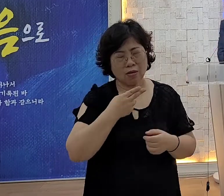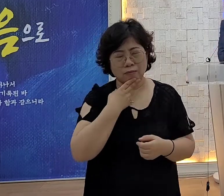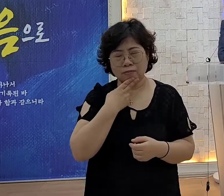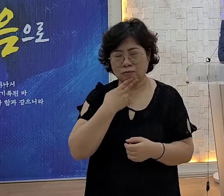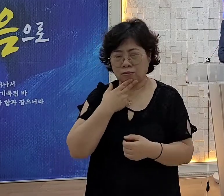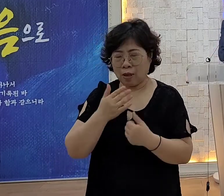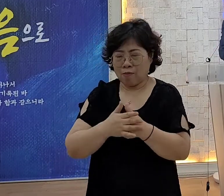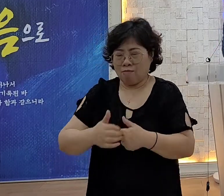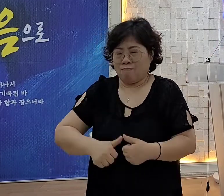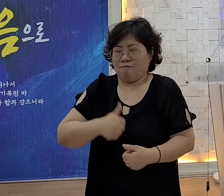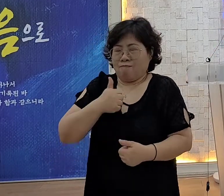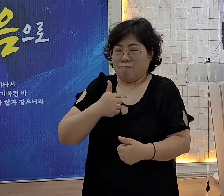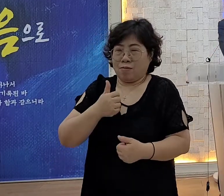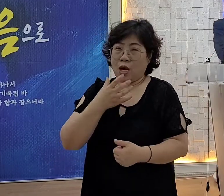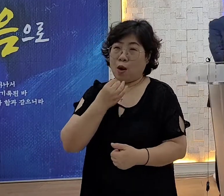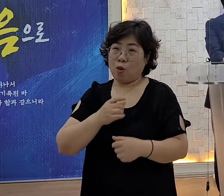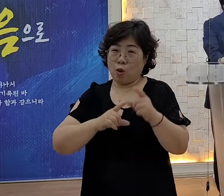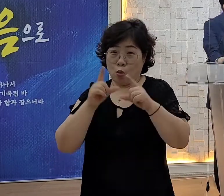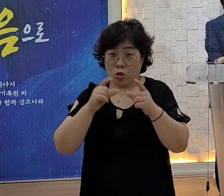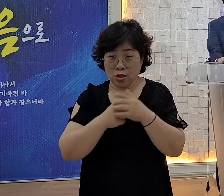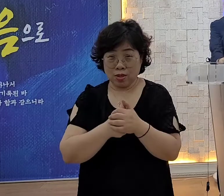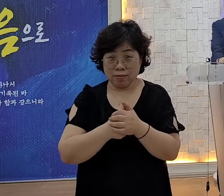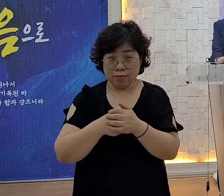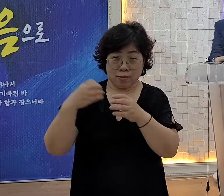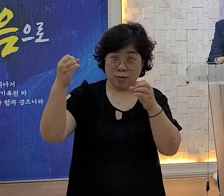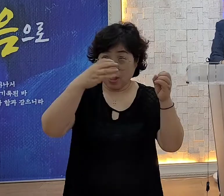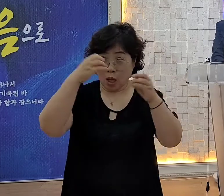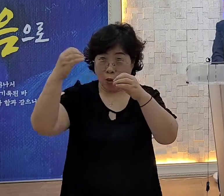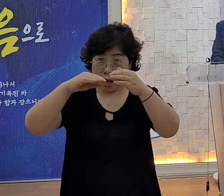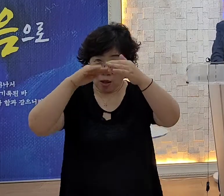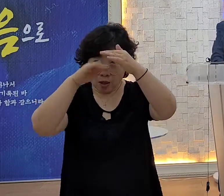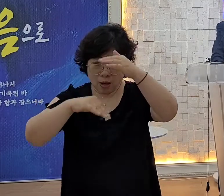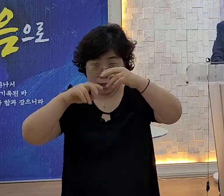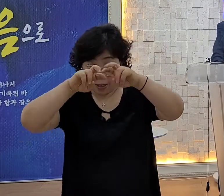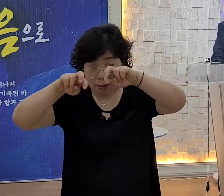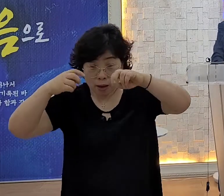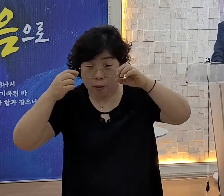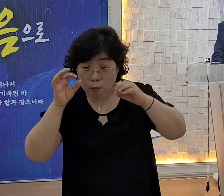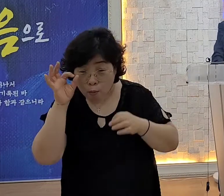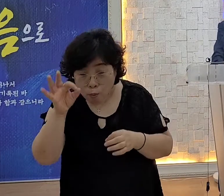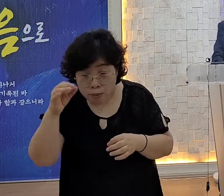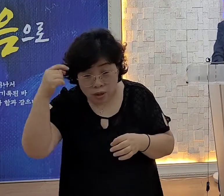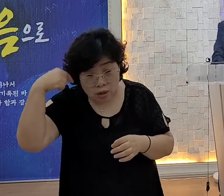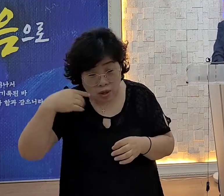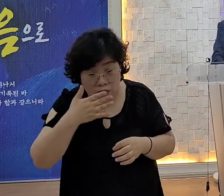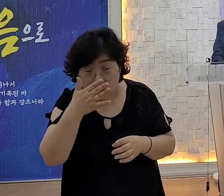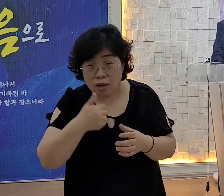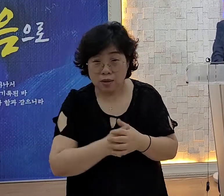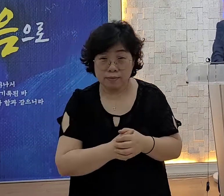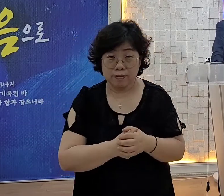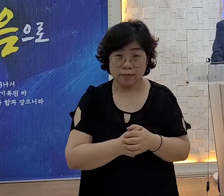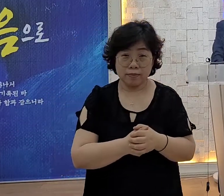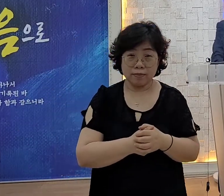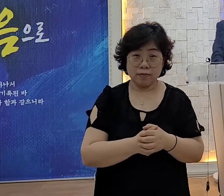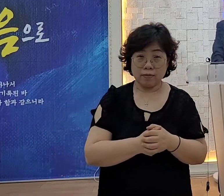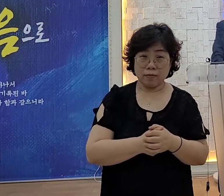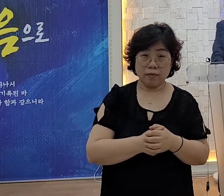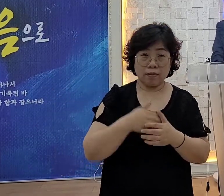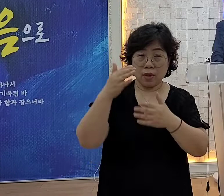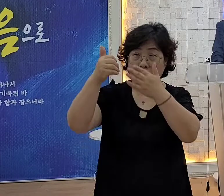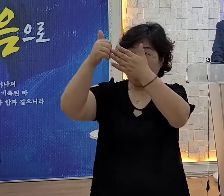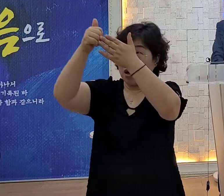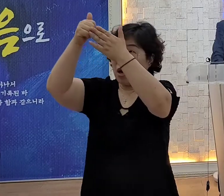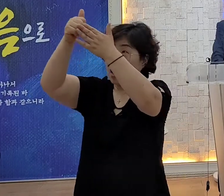말이. 지금 공손하게 말하는 것이 아니고 지금 하나님 앞에 자신의 그